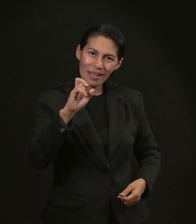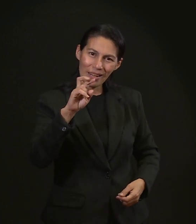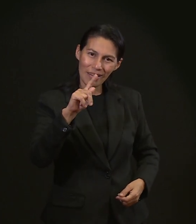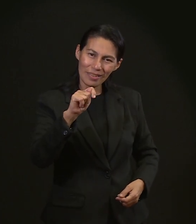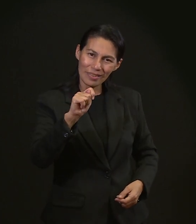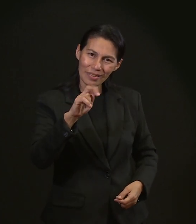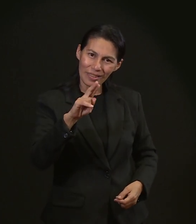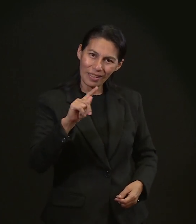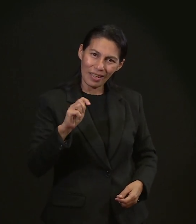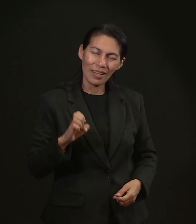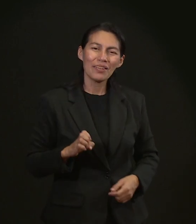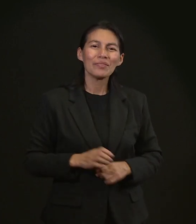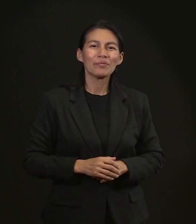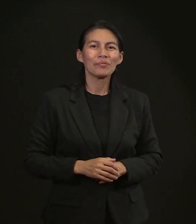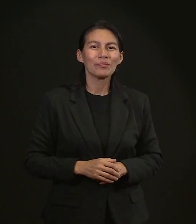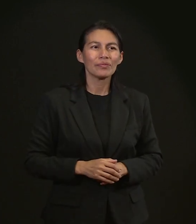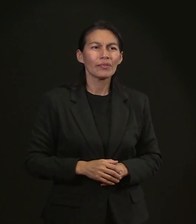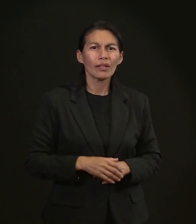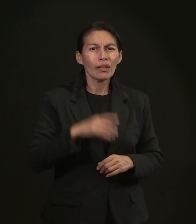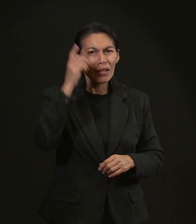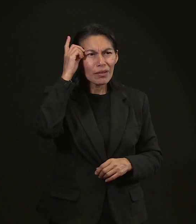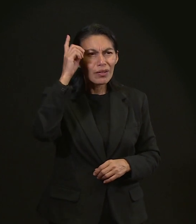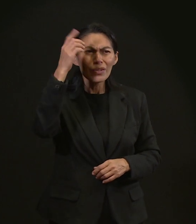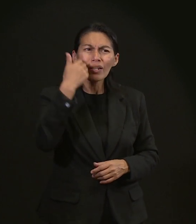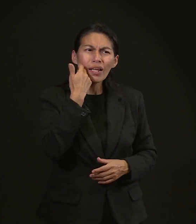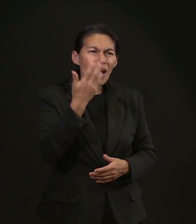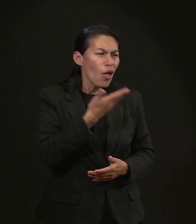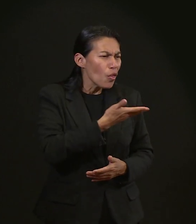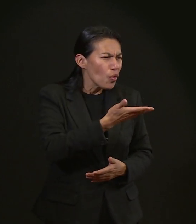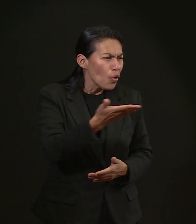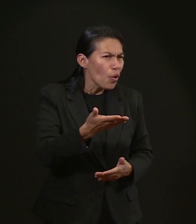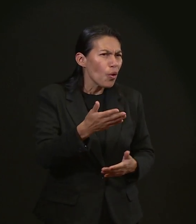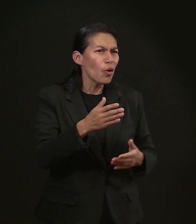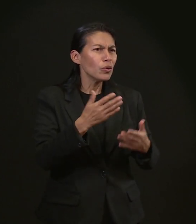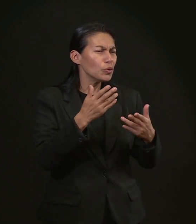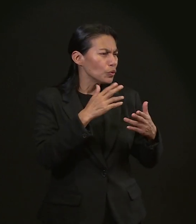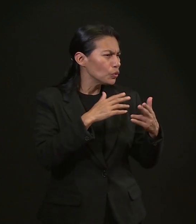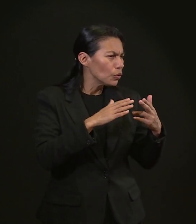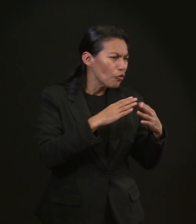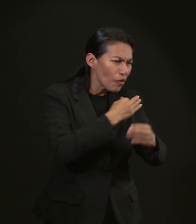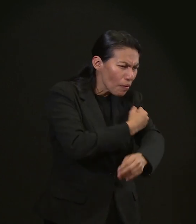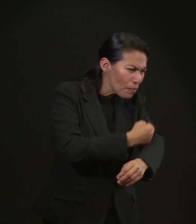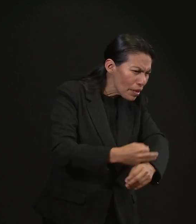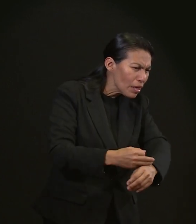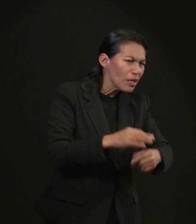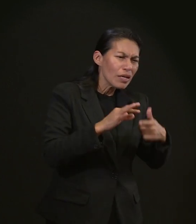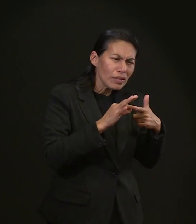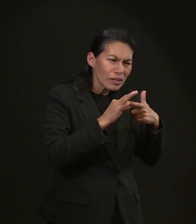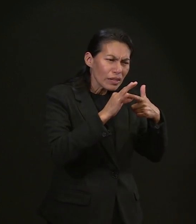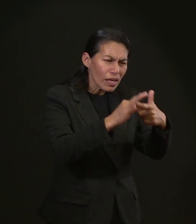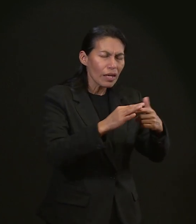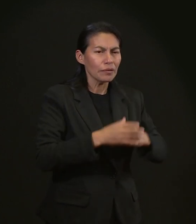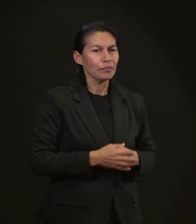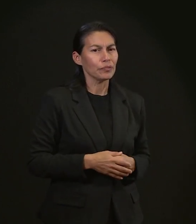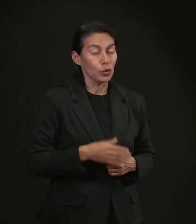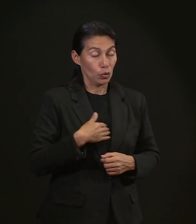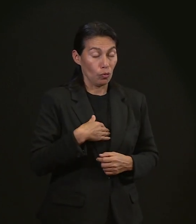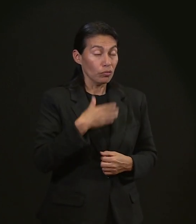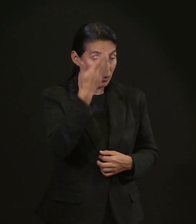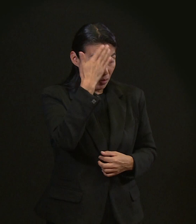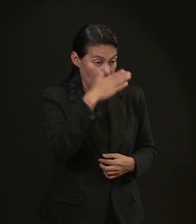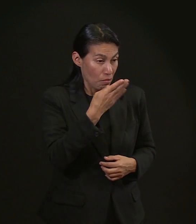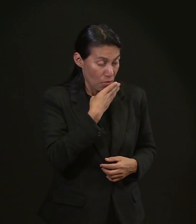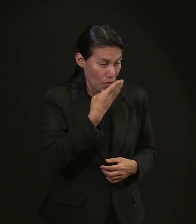realmente lo quiere hacer en todos los hogares dirigir nuestra vida a través de la oración yo puedo saber mucho de la